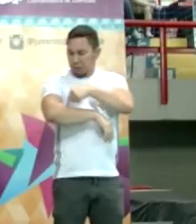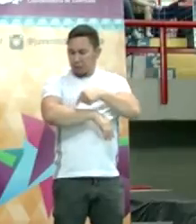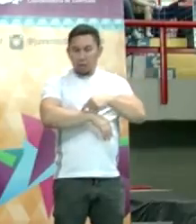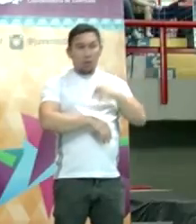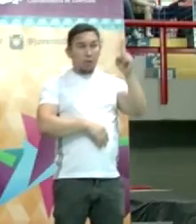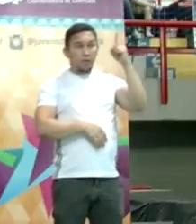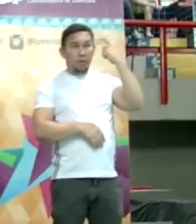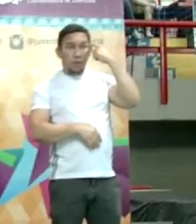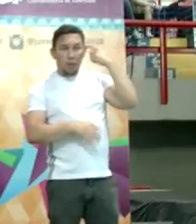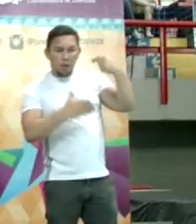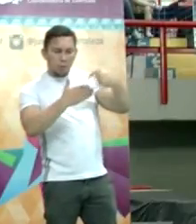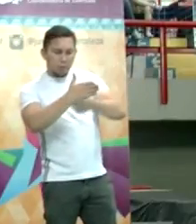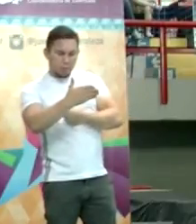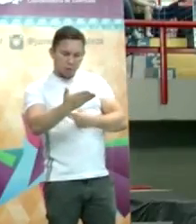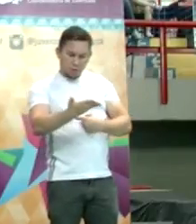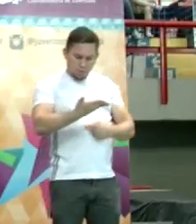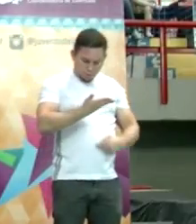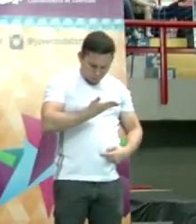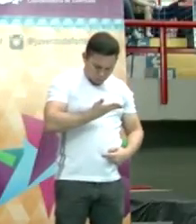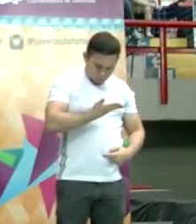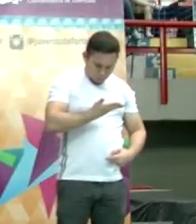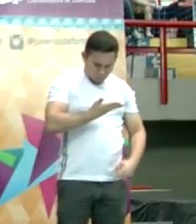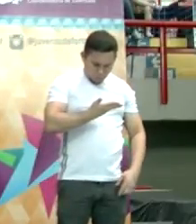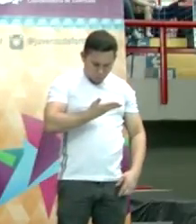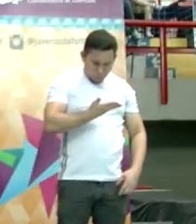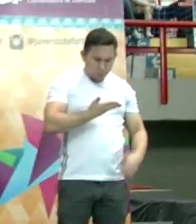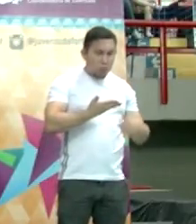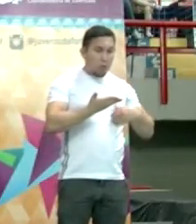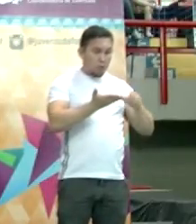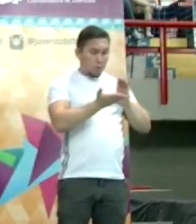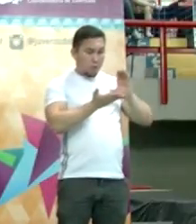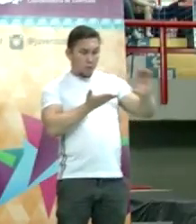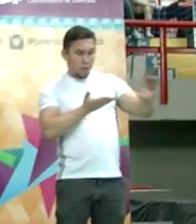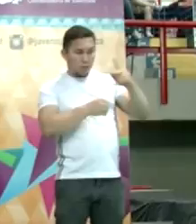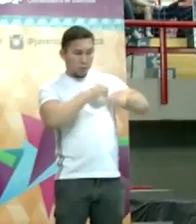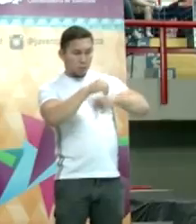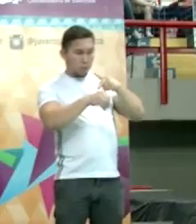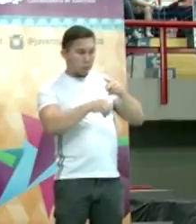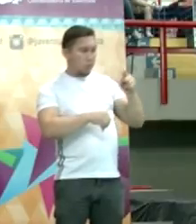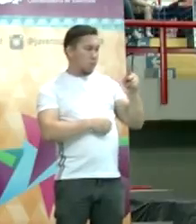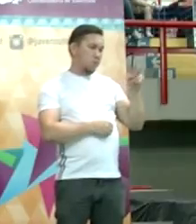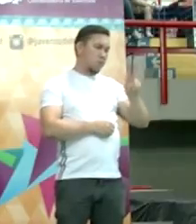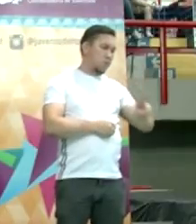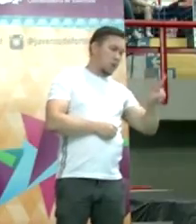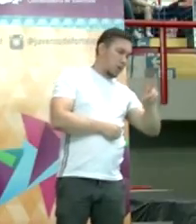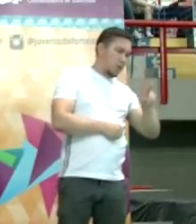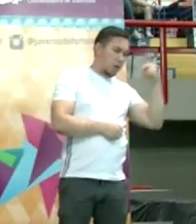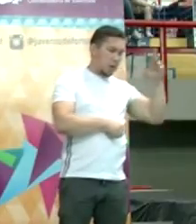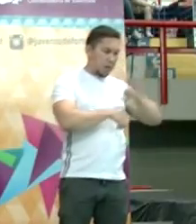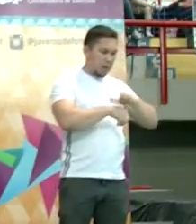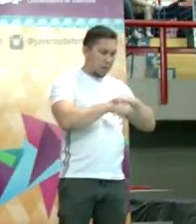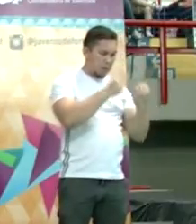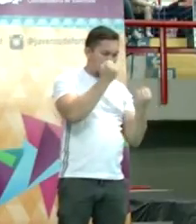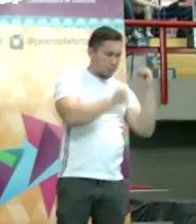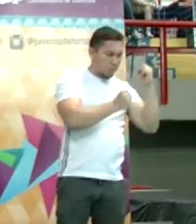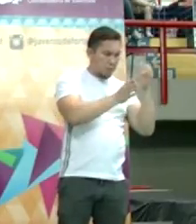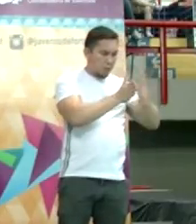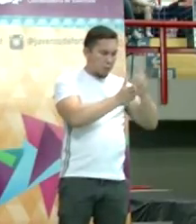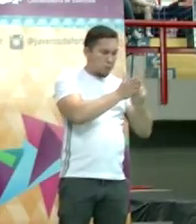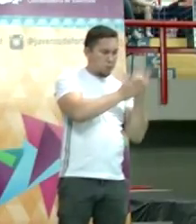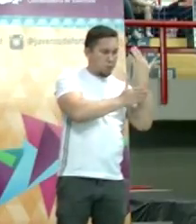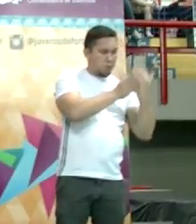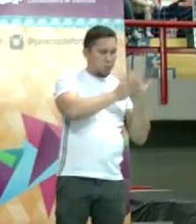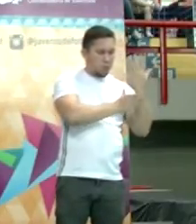Olha só a pergunta que a gente acabou de receber. O investimento da Venezuela em refinarias de petróleo o faria um país